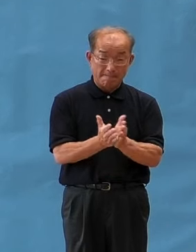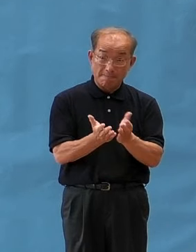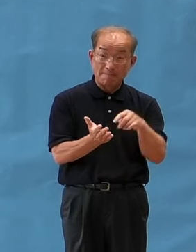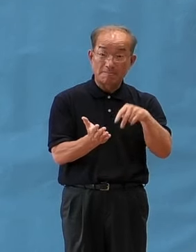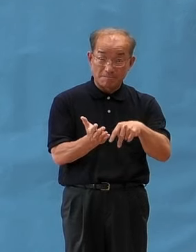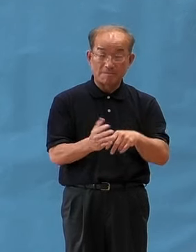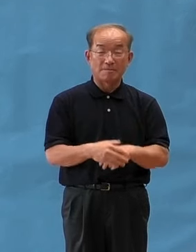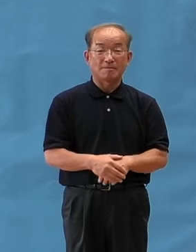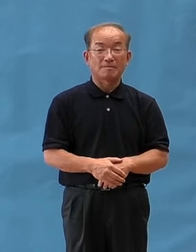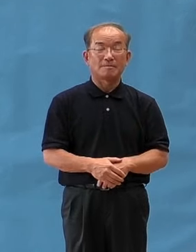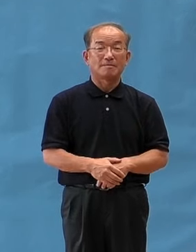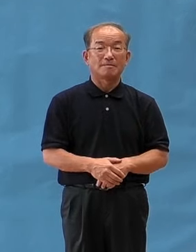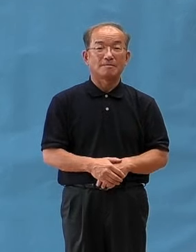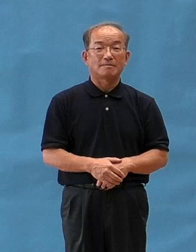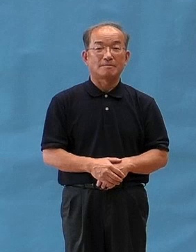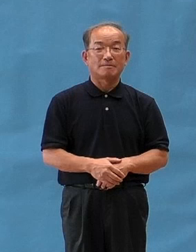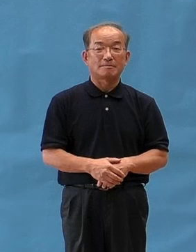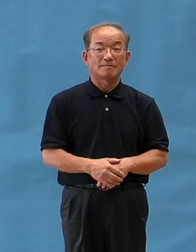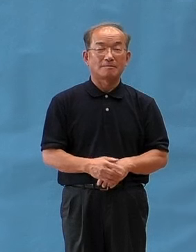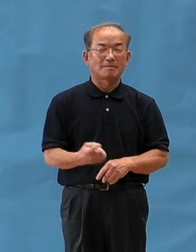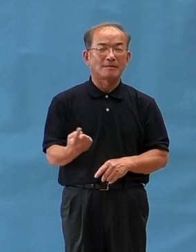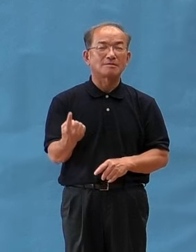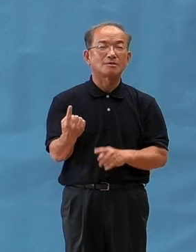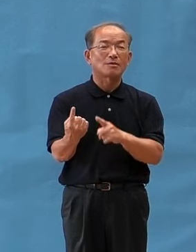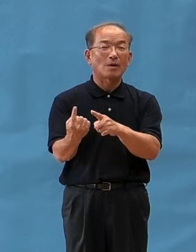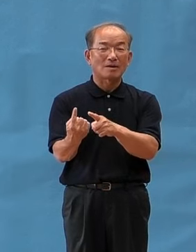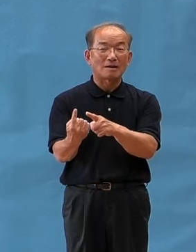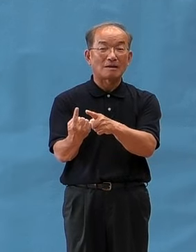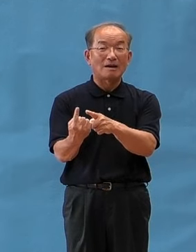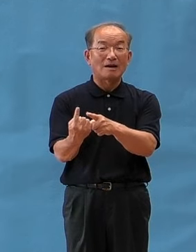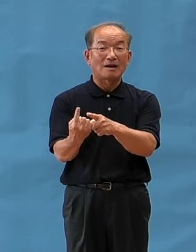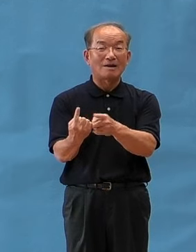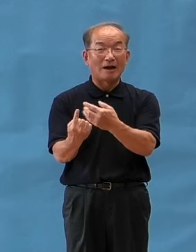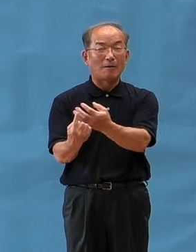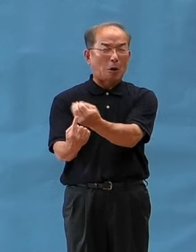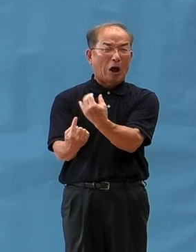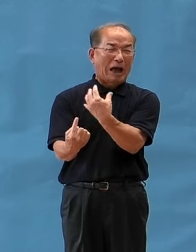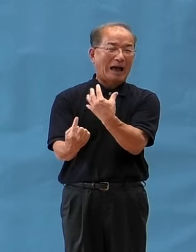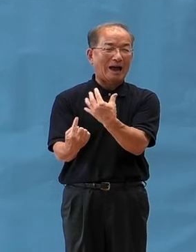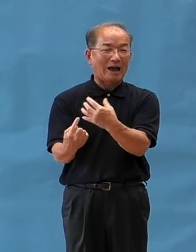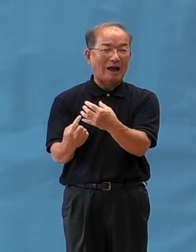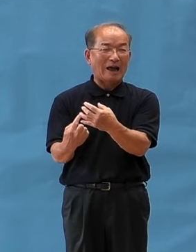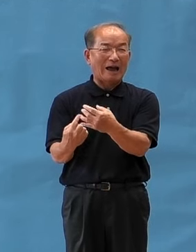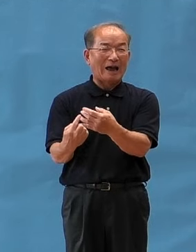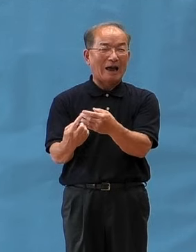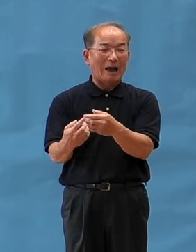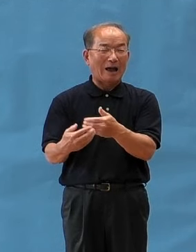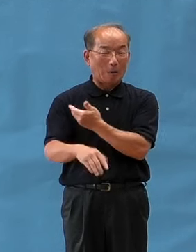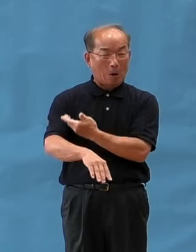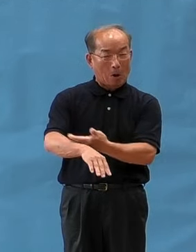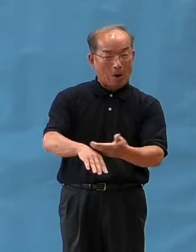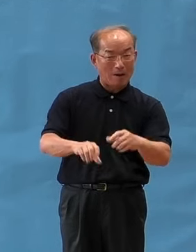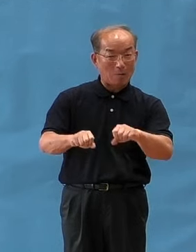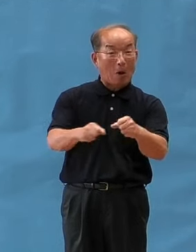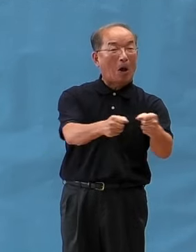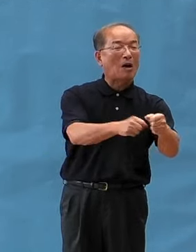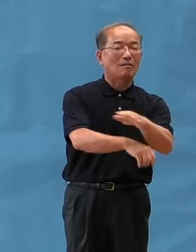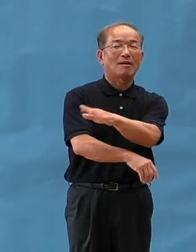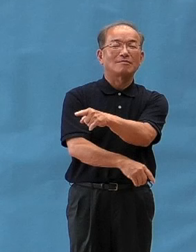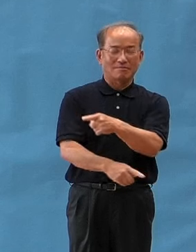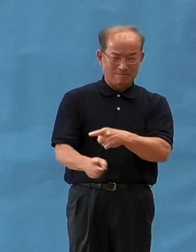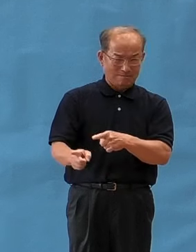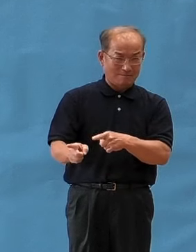単純に言うと、一人の出演者の方が、まあ、スタートからぶち壊しにしたという経緯なので、ま